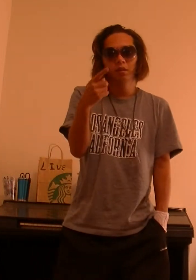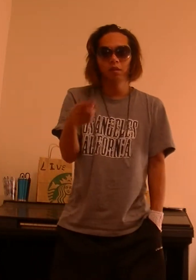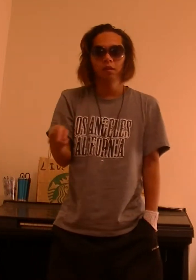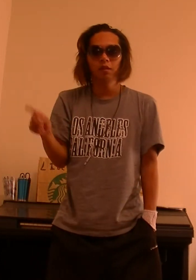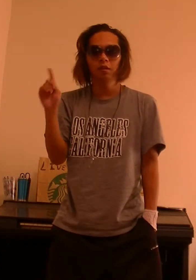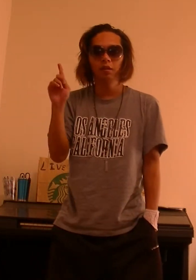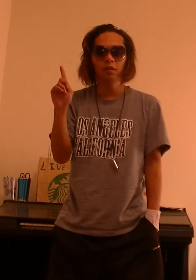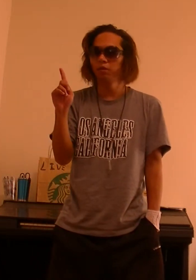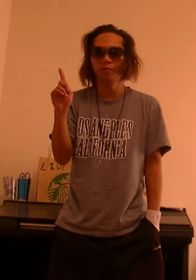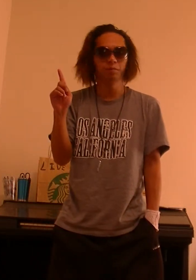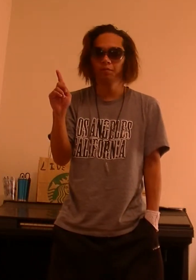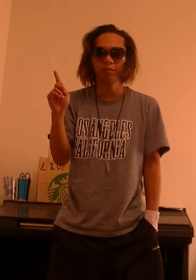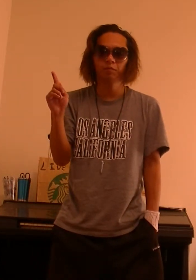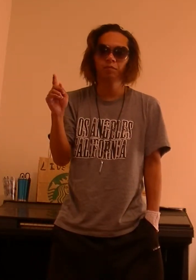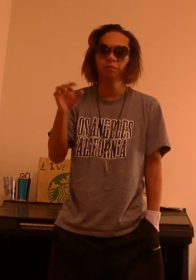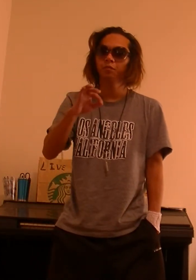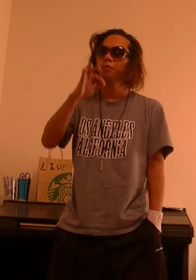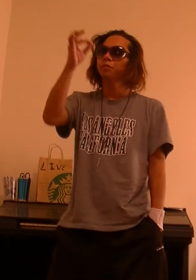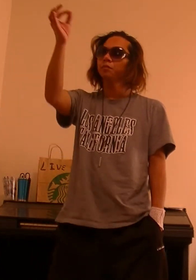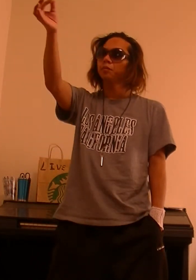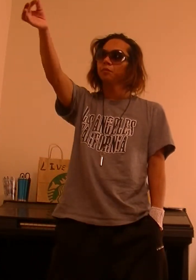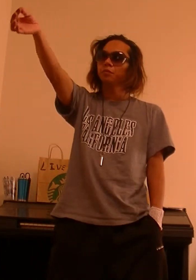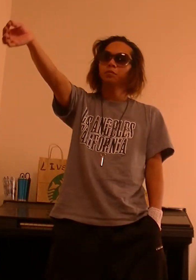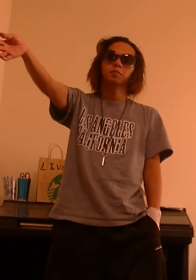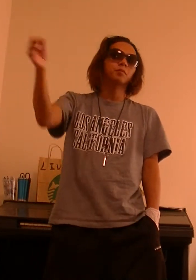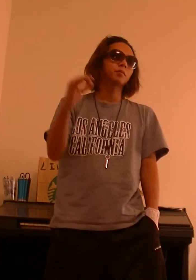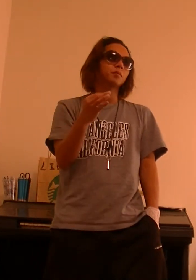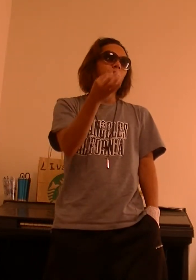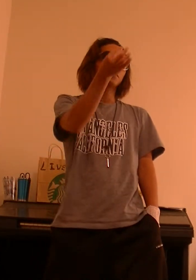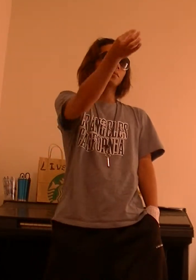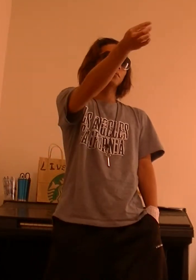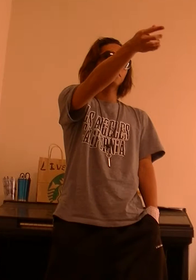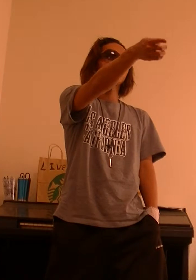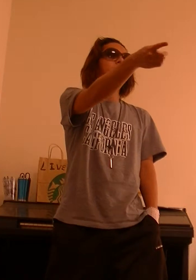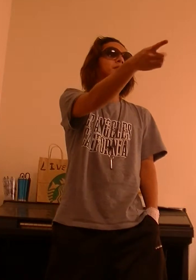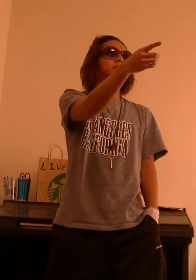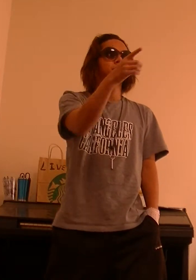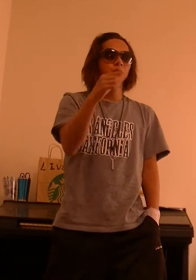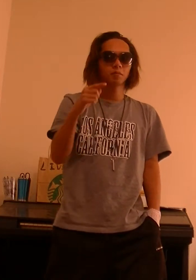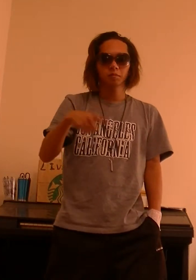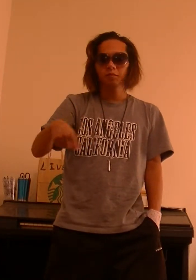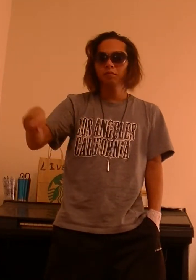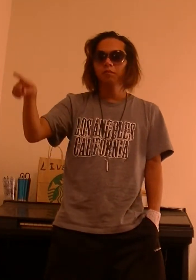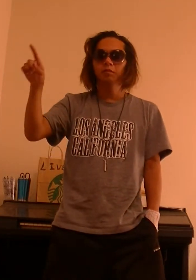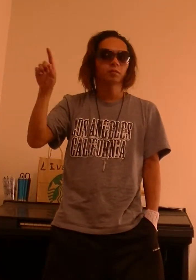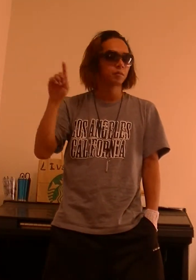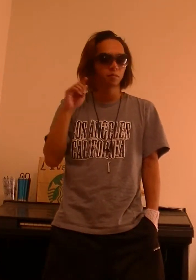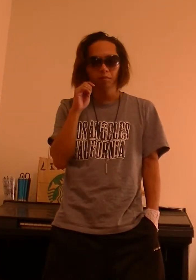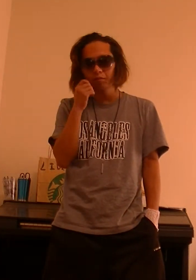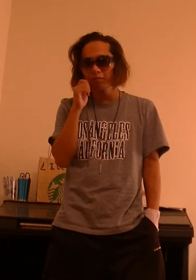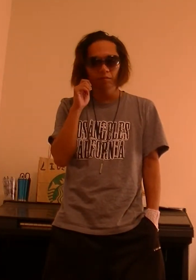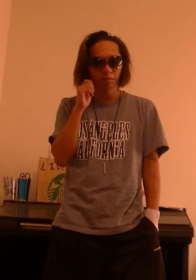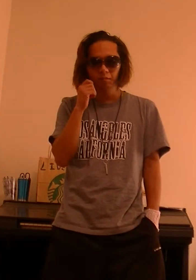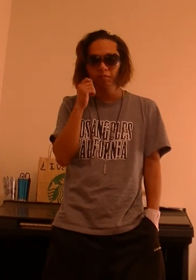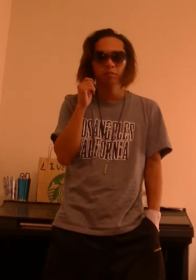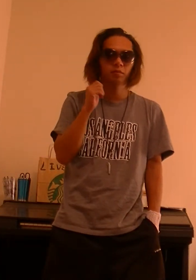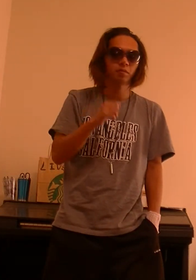で、遠く遠く離れて行かないで、